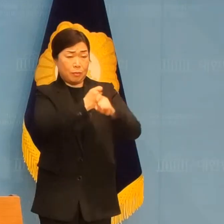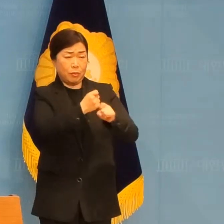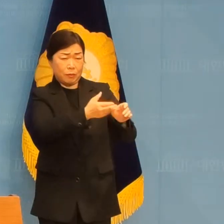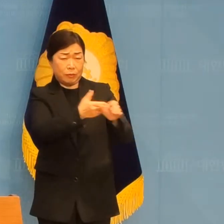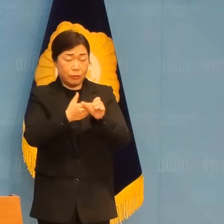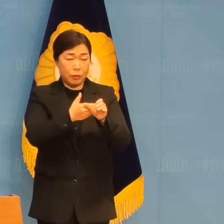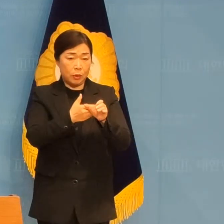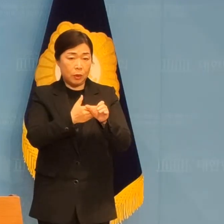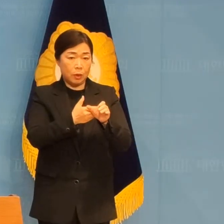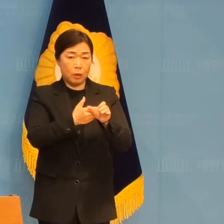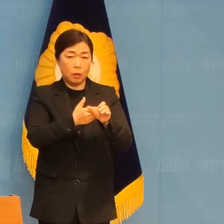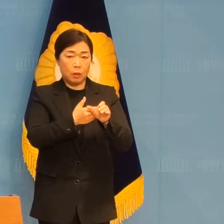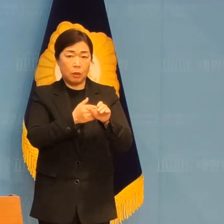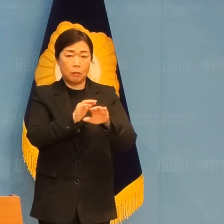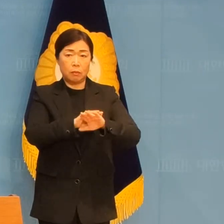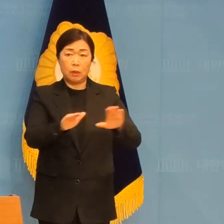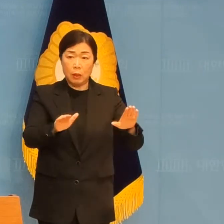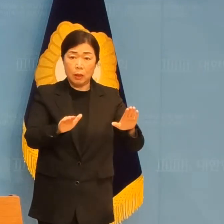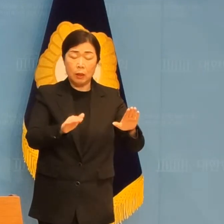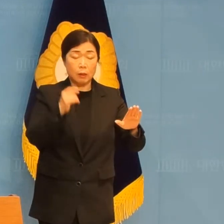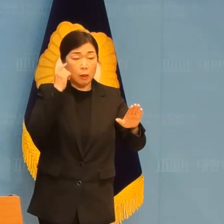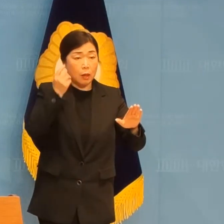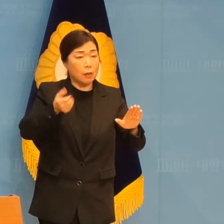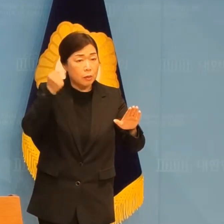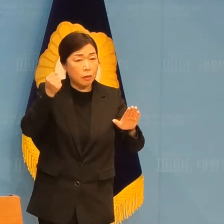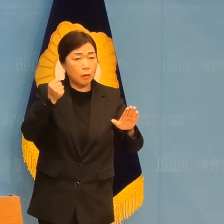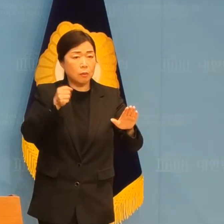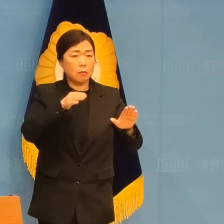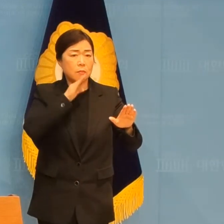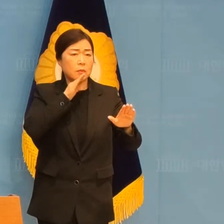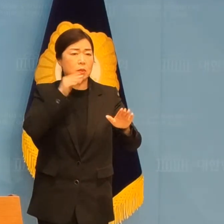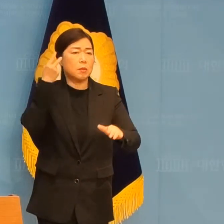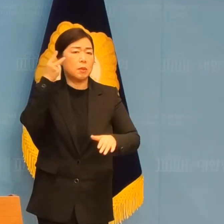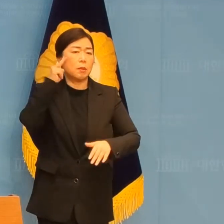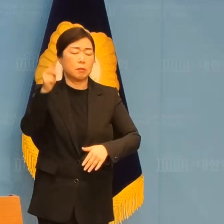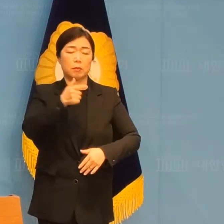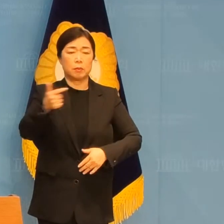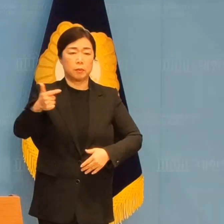것은 현실을 직시하지 못하는 순진한 착각입니다.